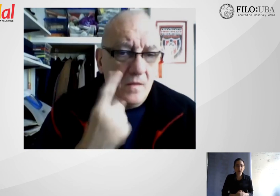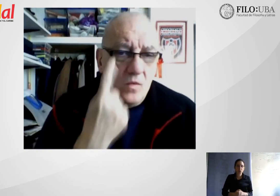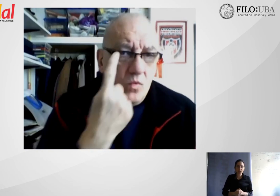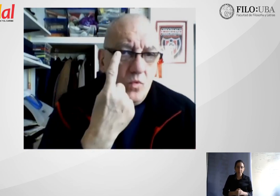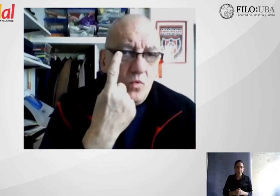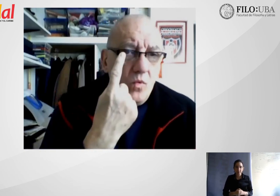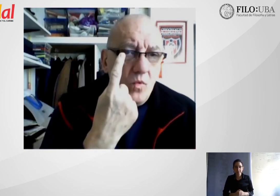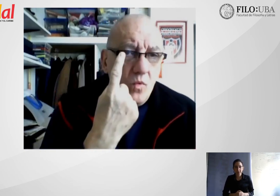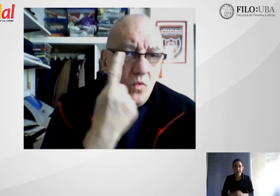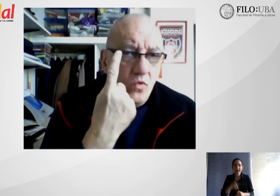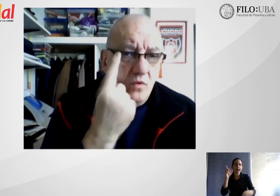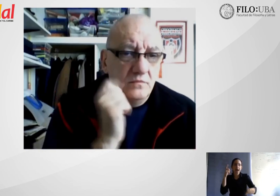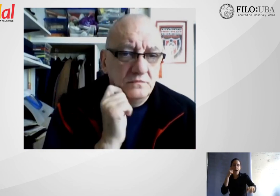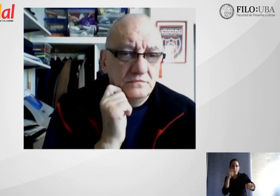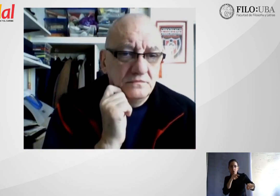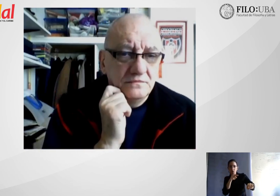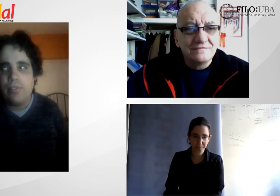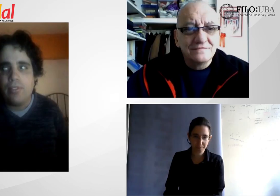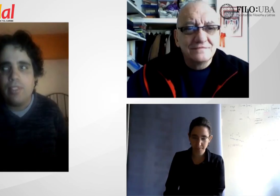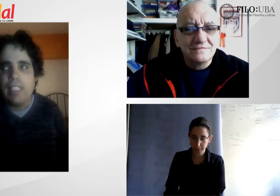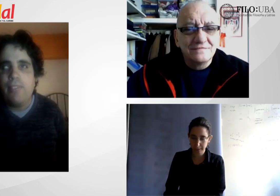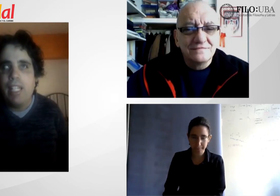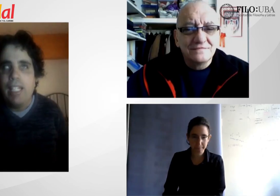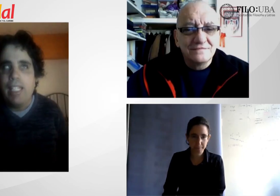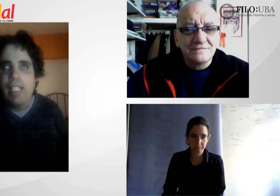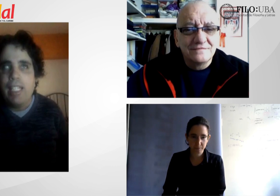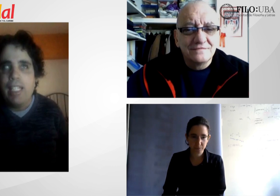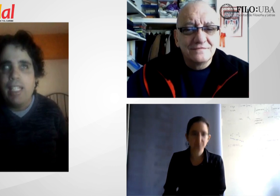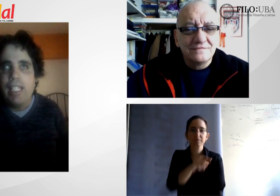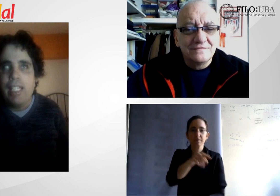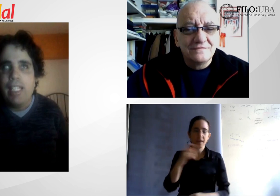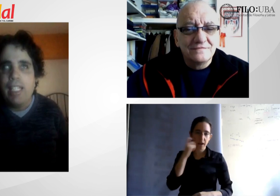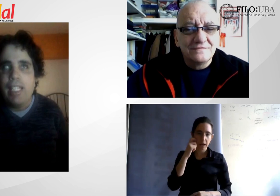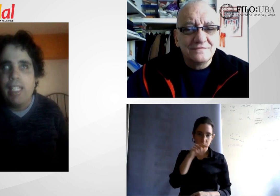Bueno, te doy otro ejemplo. Sí. Sí, quería hacer